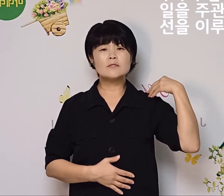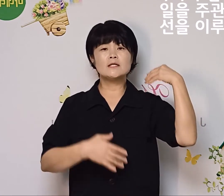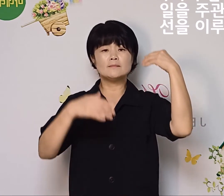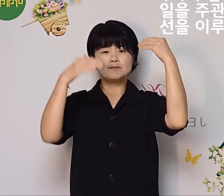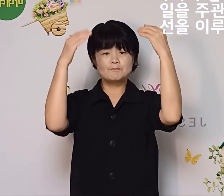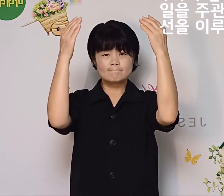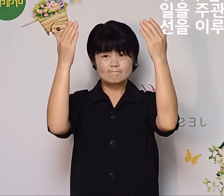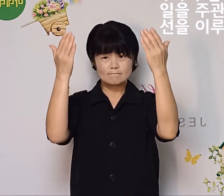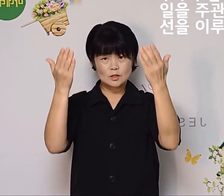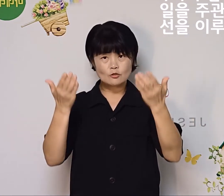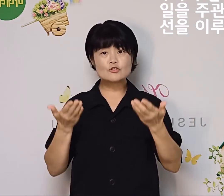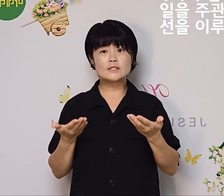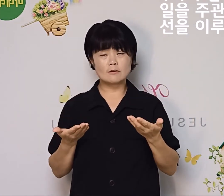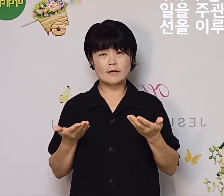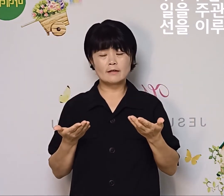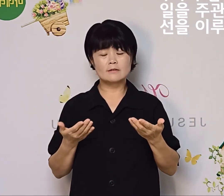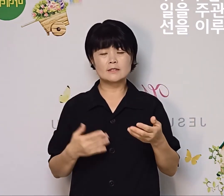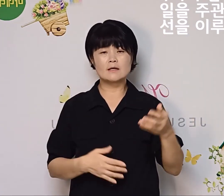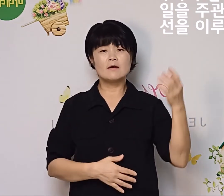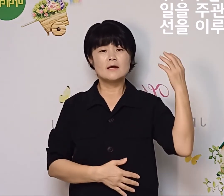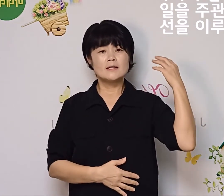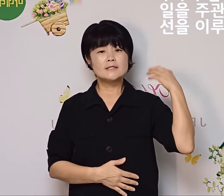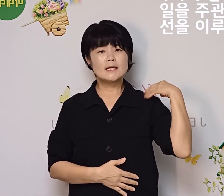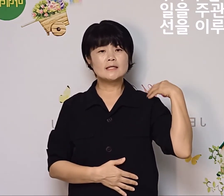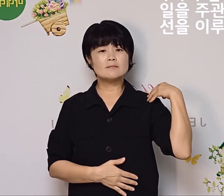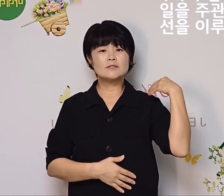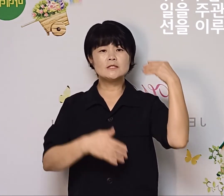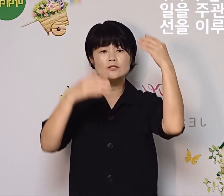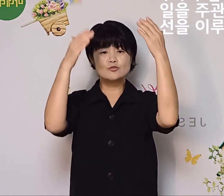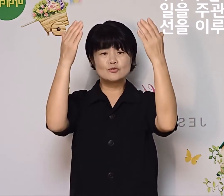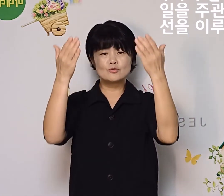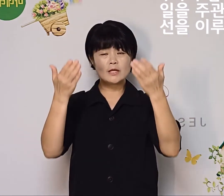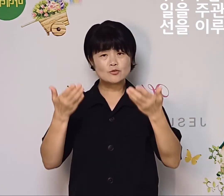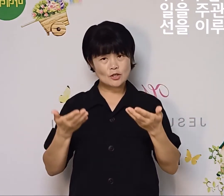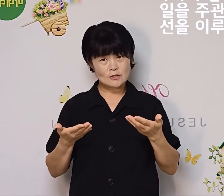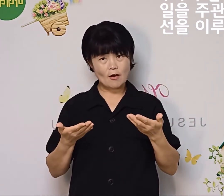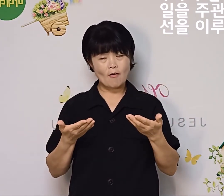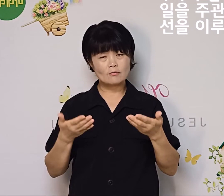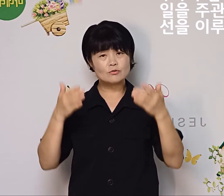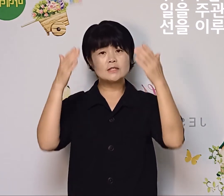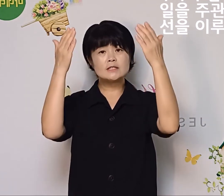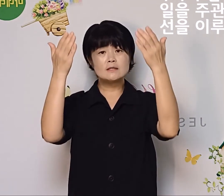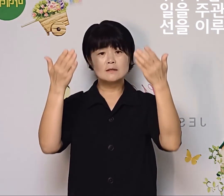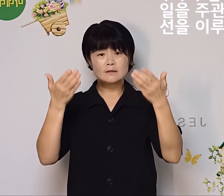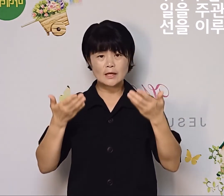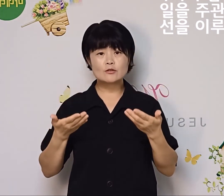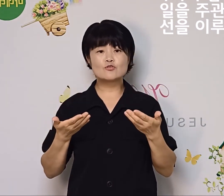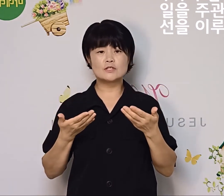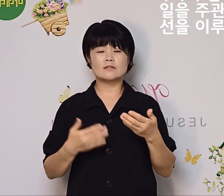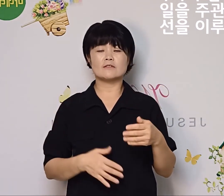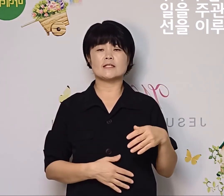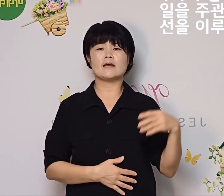책임을 져주실 거예요. 그래서 책임을 해주셔서 우리를 내려주시는 거잖아요.